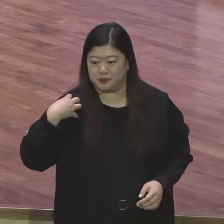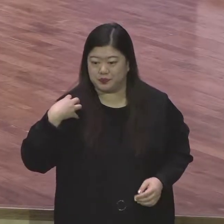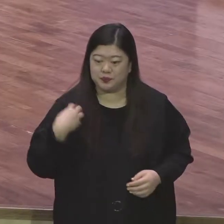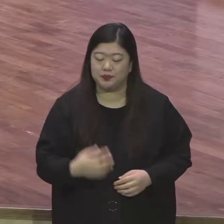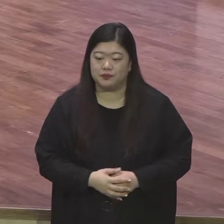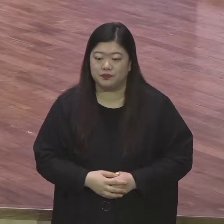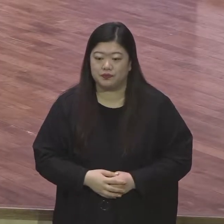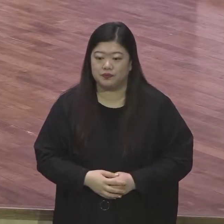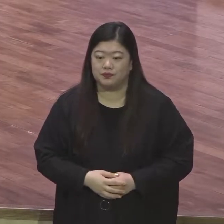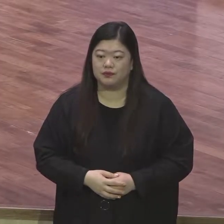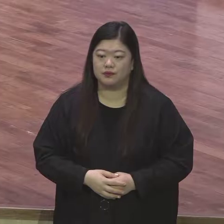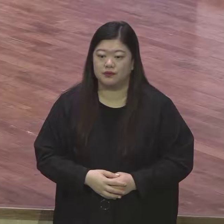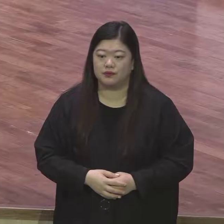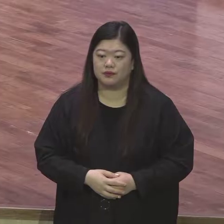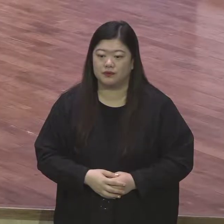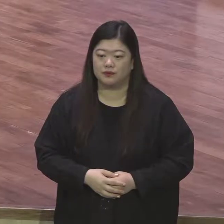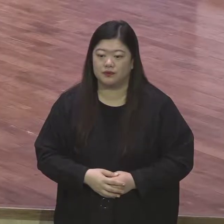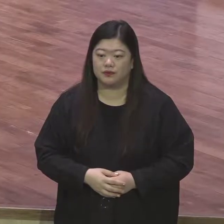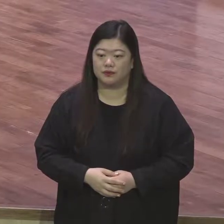나와 함께 하시는